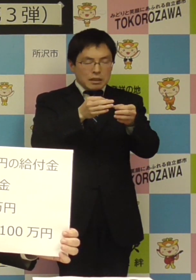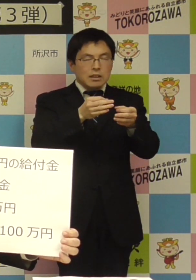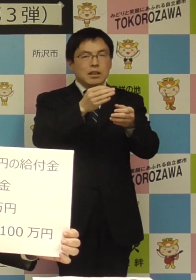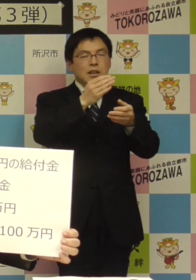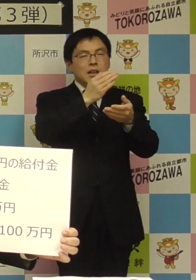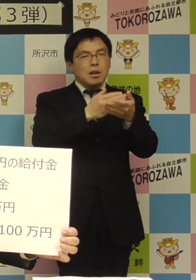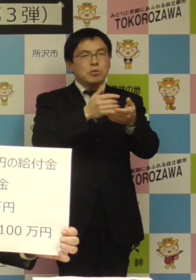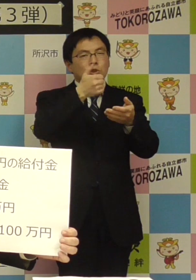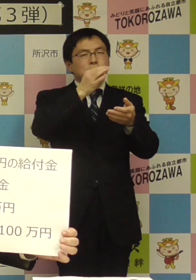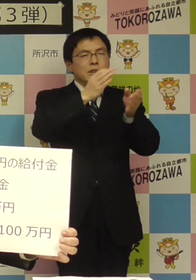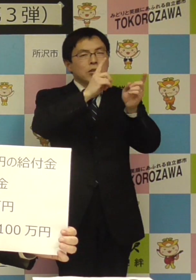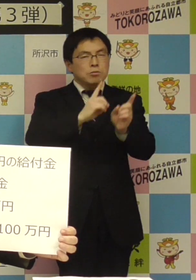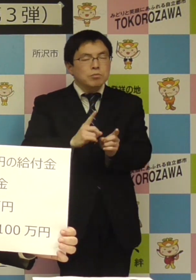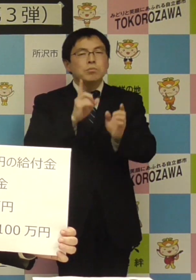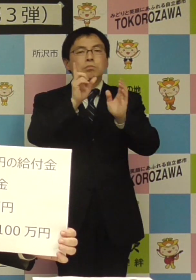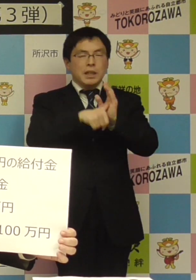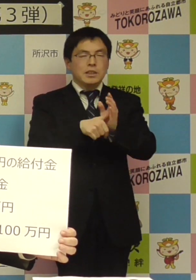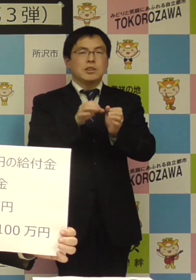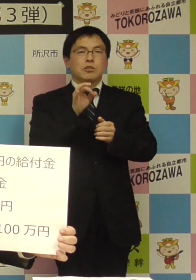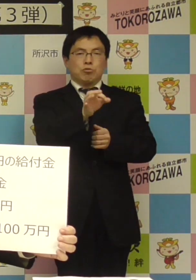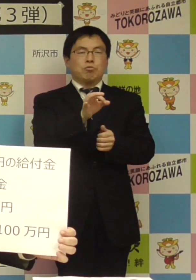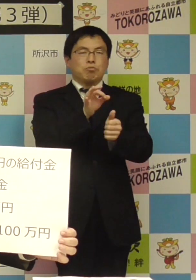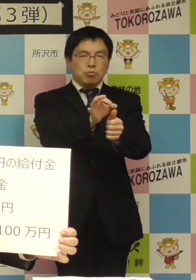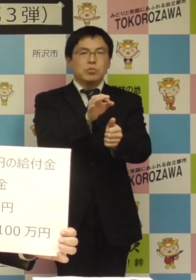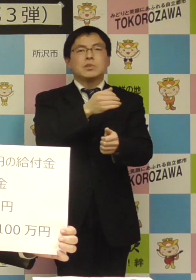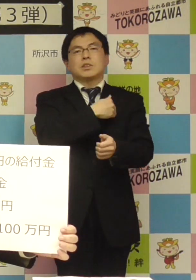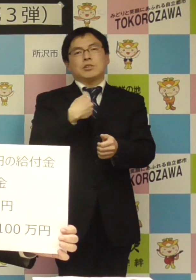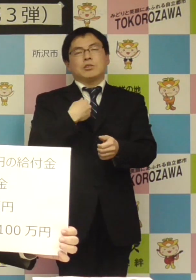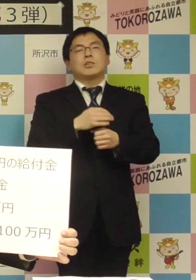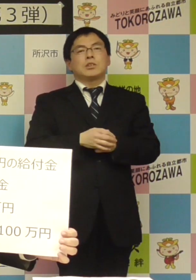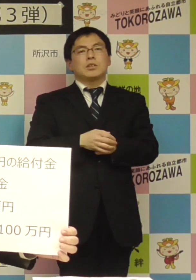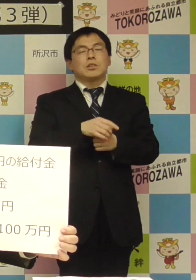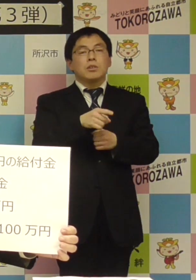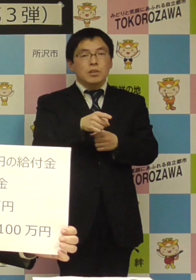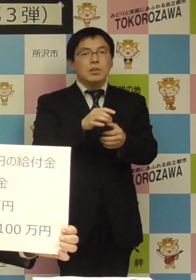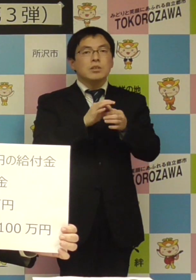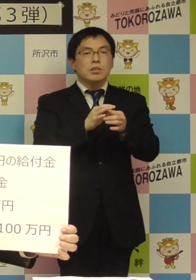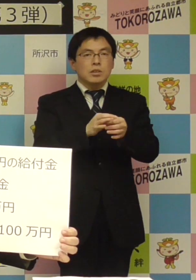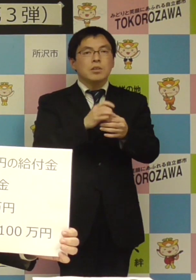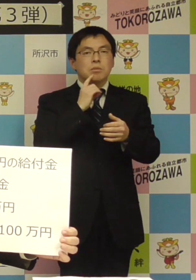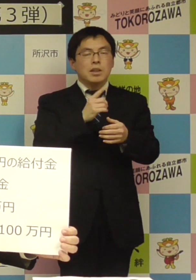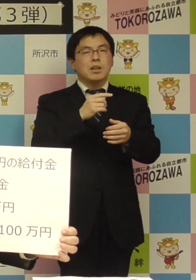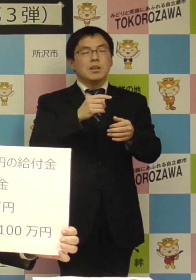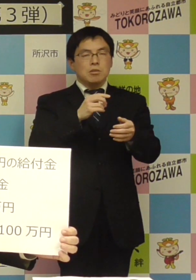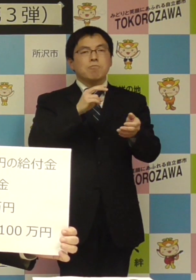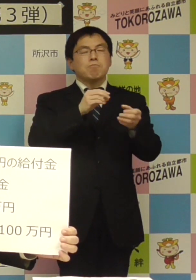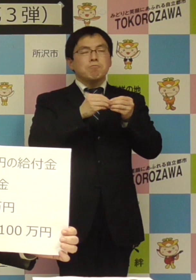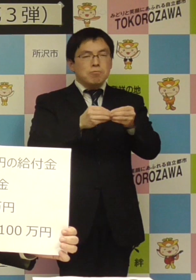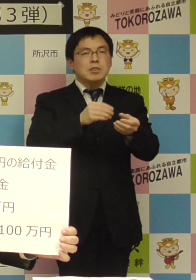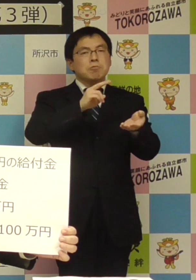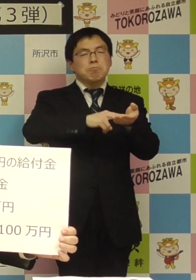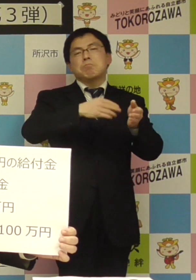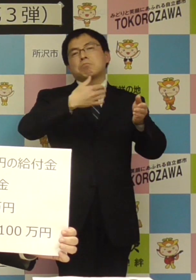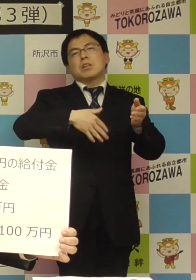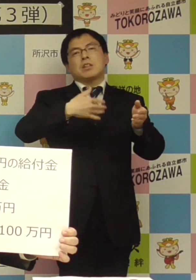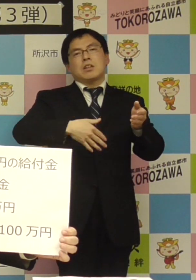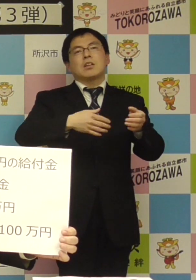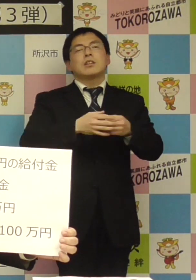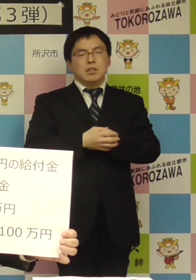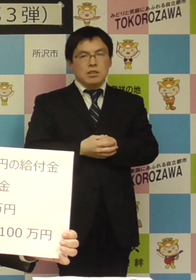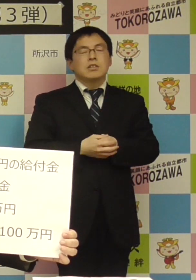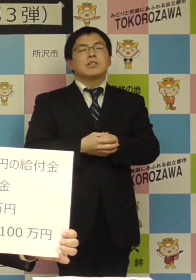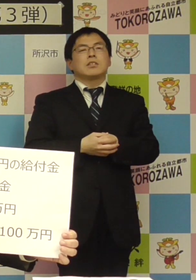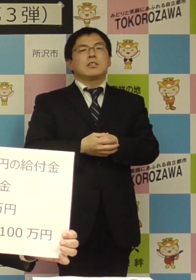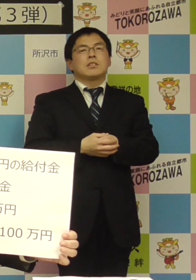上落ちてしまった場合に給付されるものでありますが、これについてはまだ詳しいことは決まっており